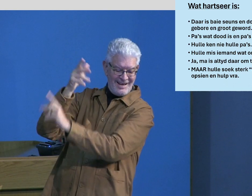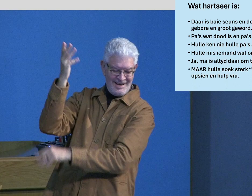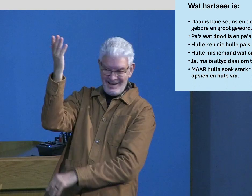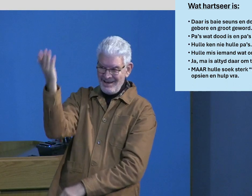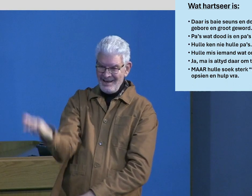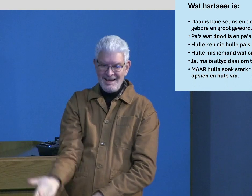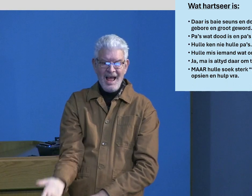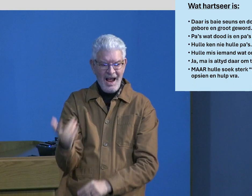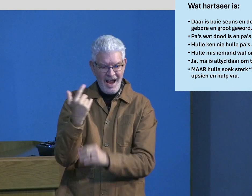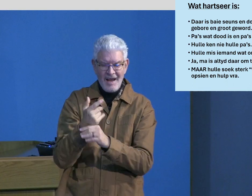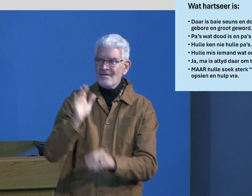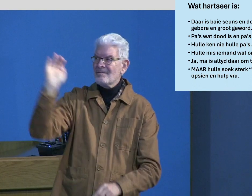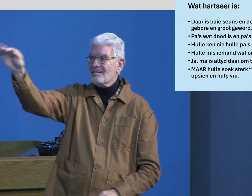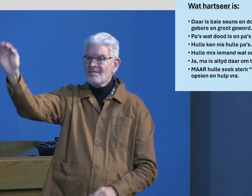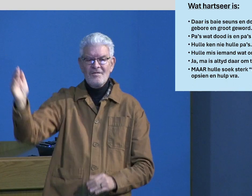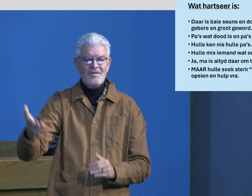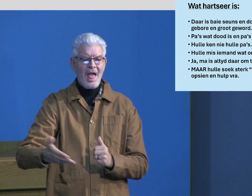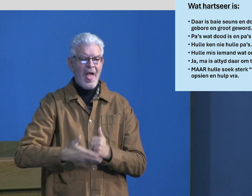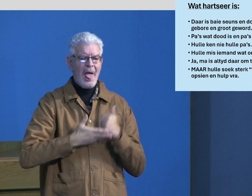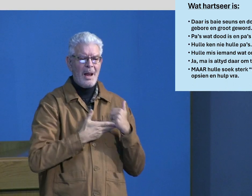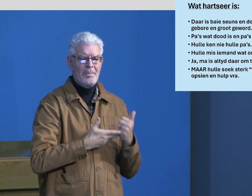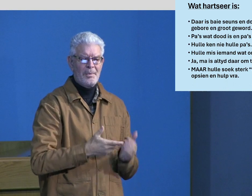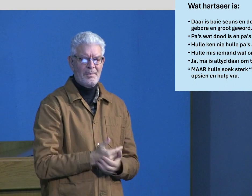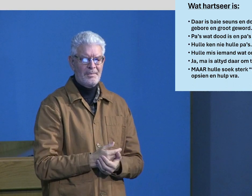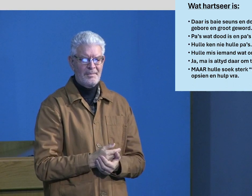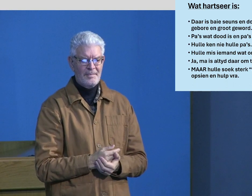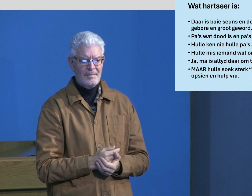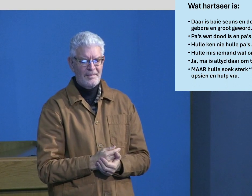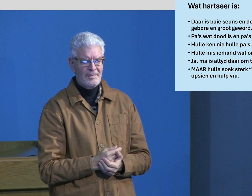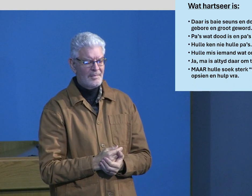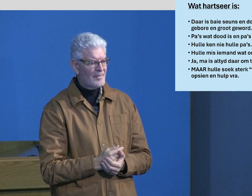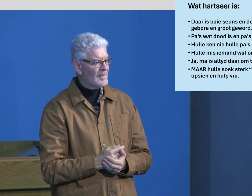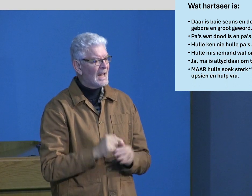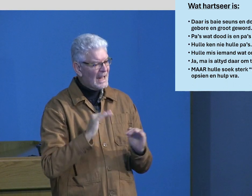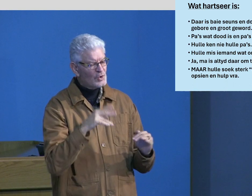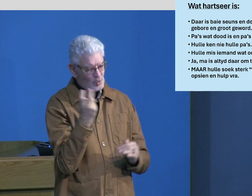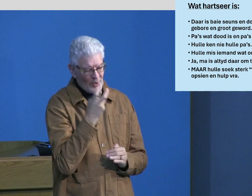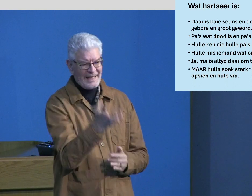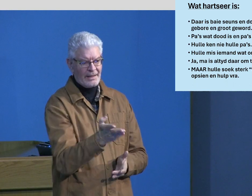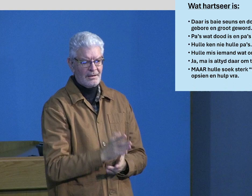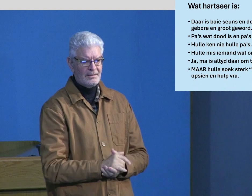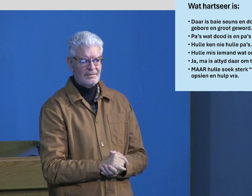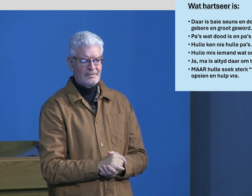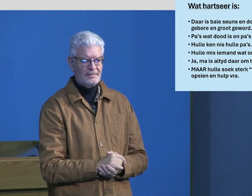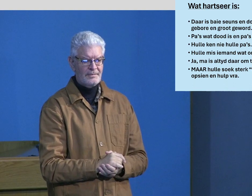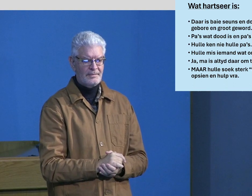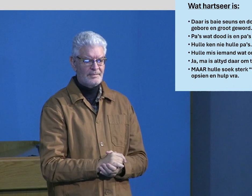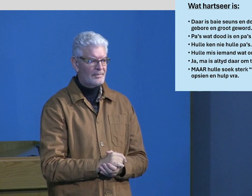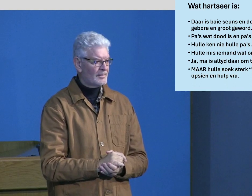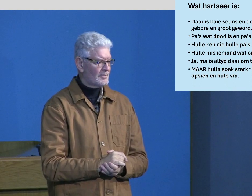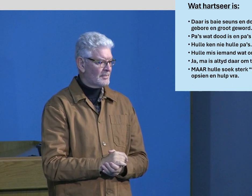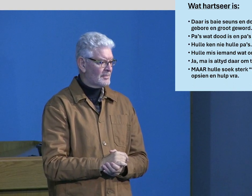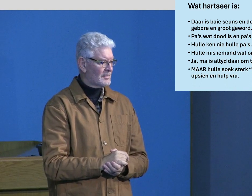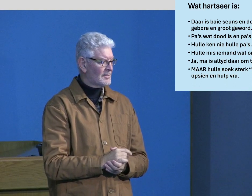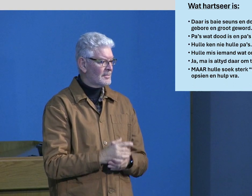pappa. En hulle wil vir hom kan vra, pappa help my. Dit is wat kinders soek.